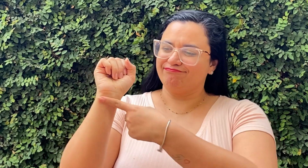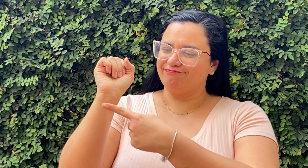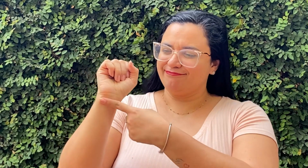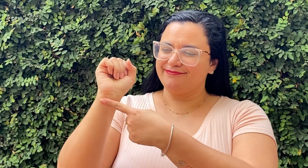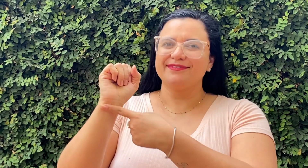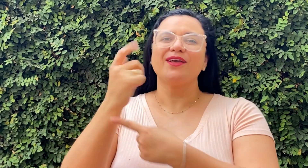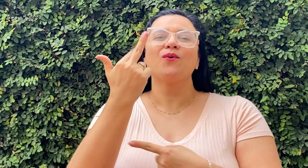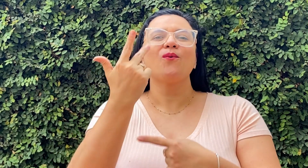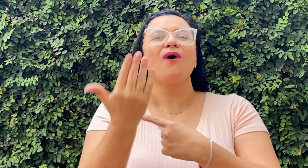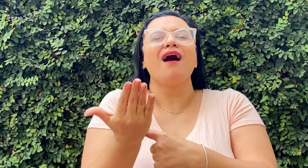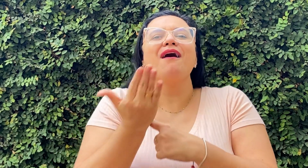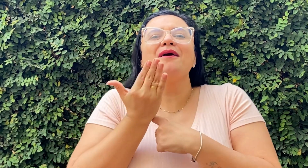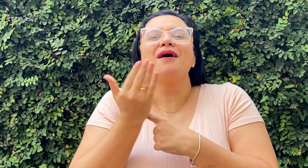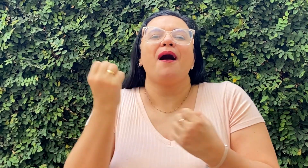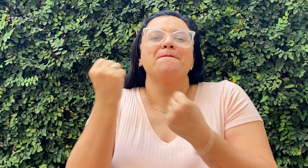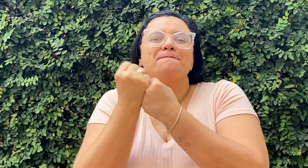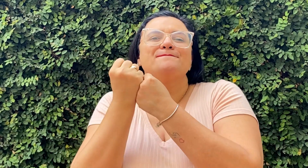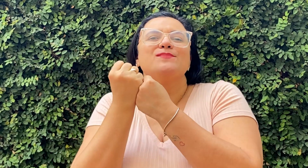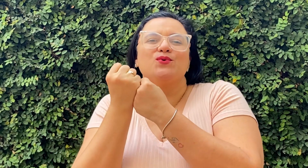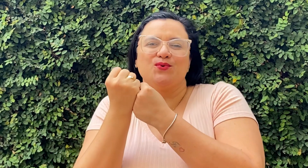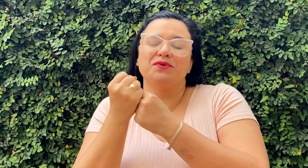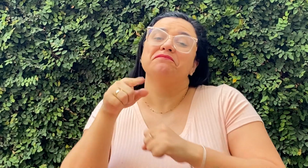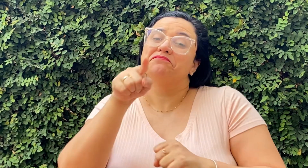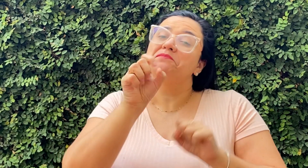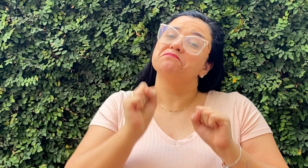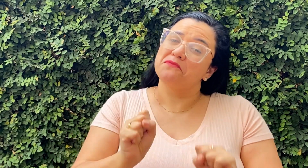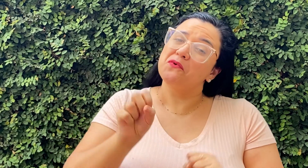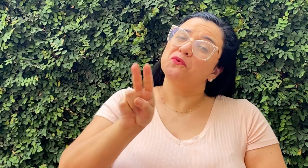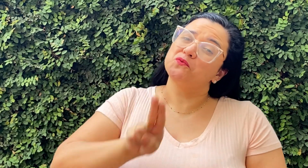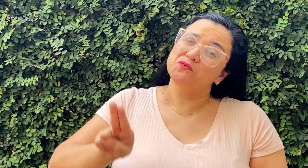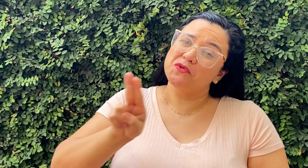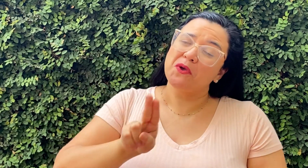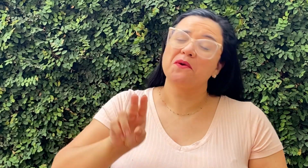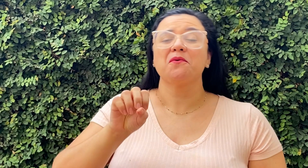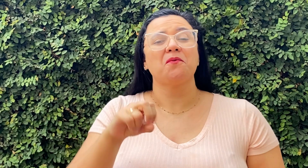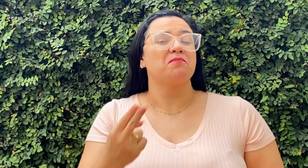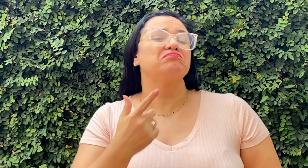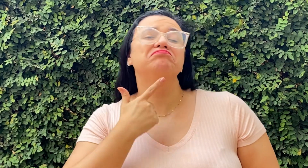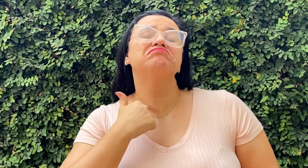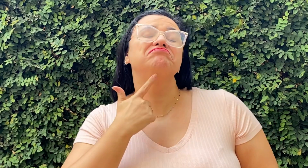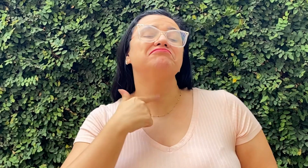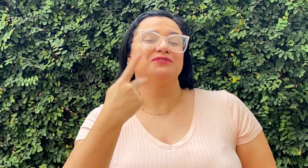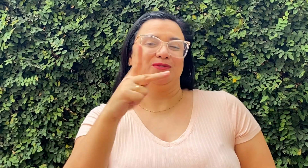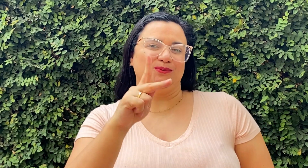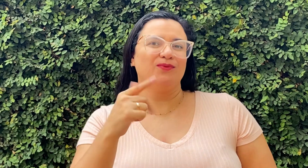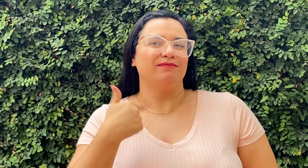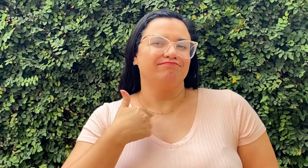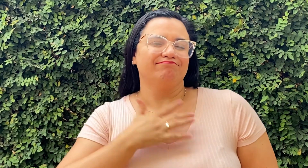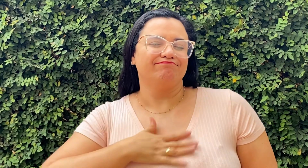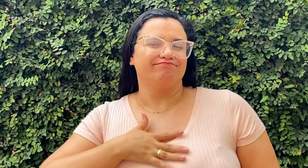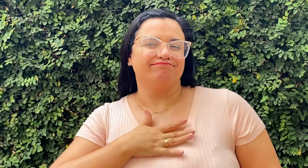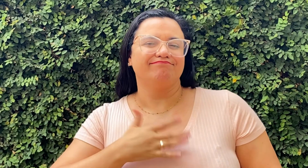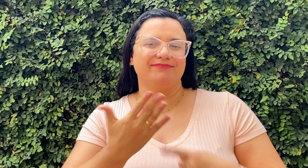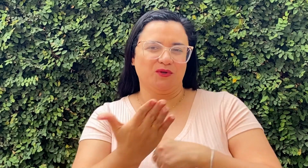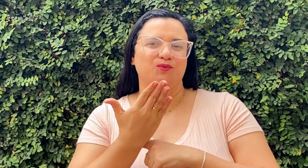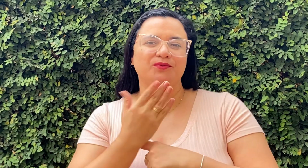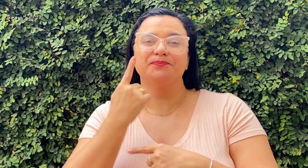Você pode usar esse dedo indicador como um apoio, tá? Não é obrigatório. Eu gosto de usar para